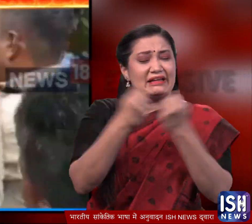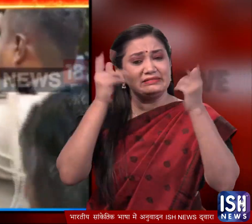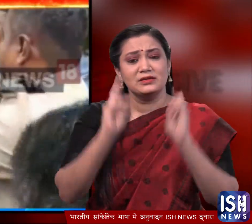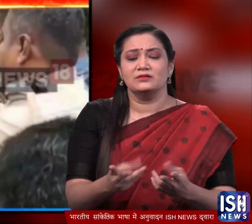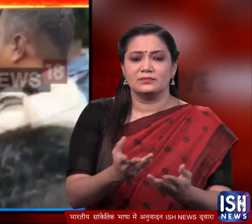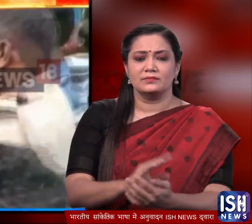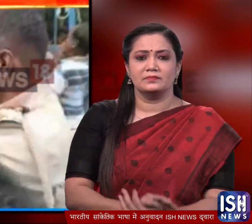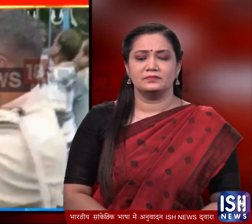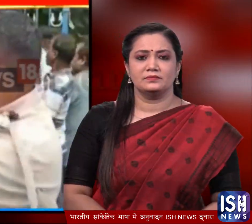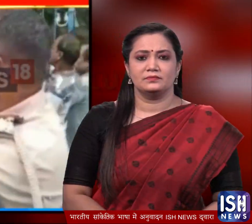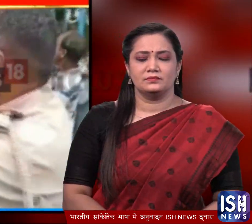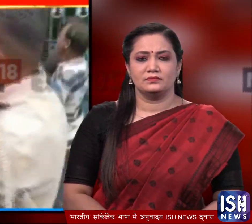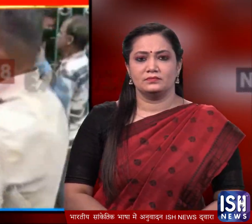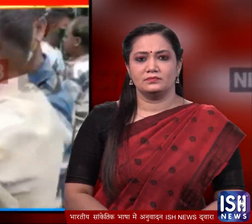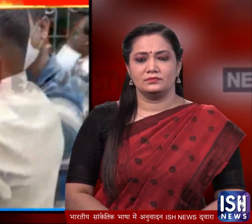रही।